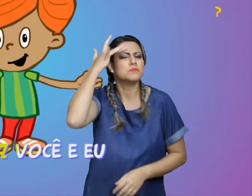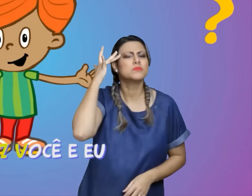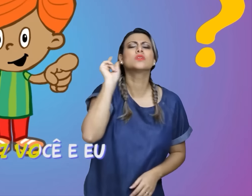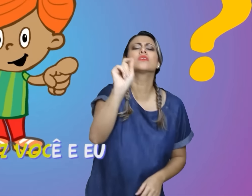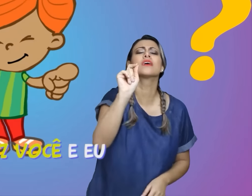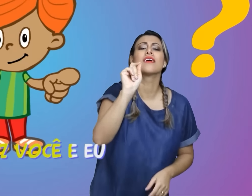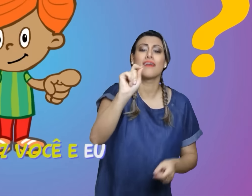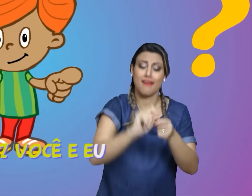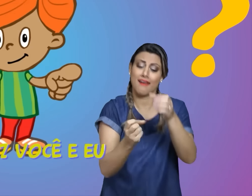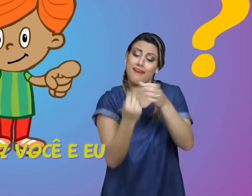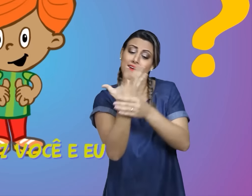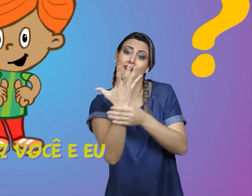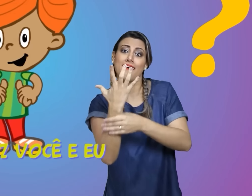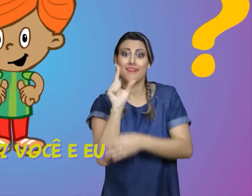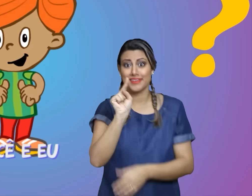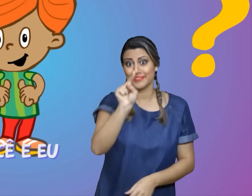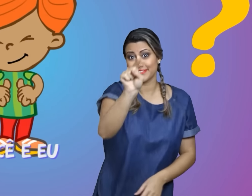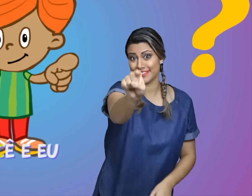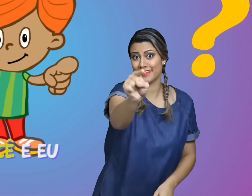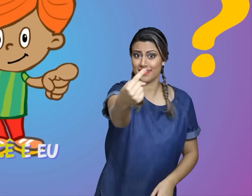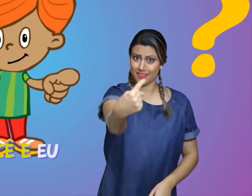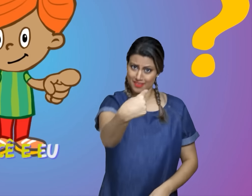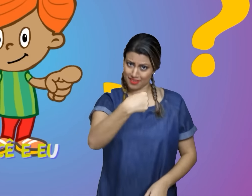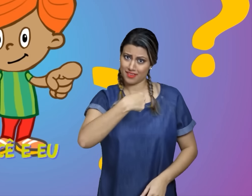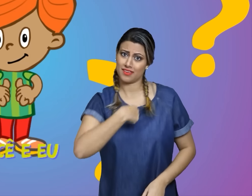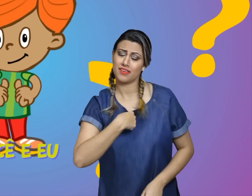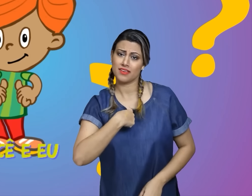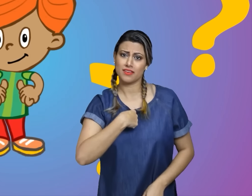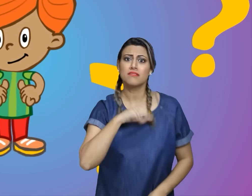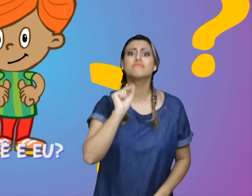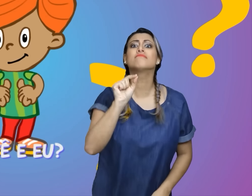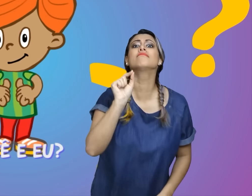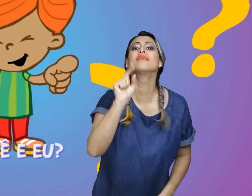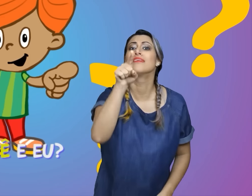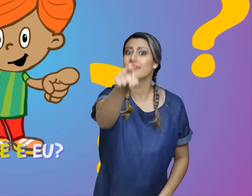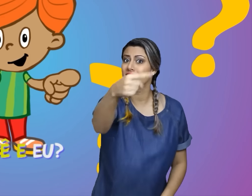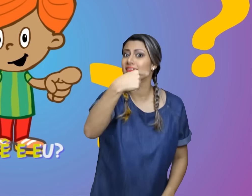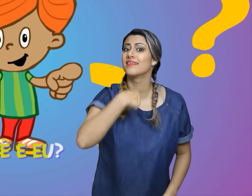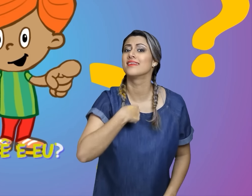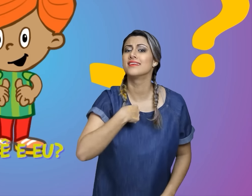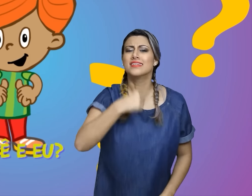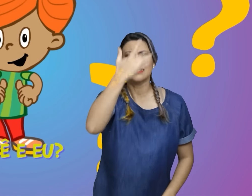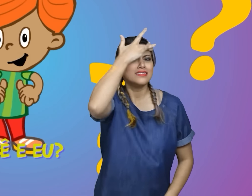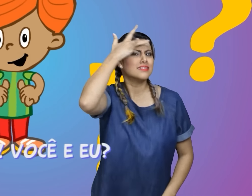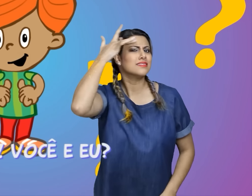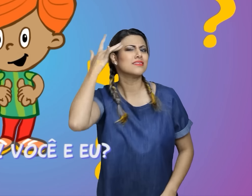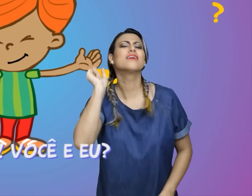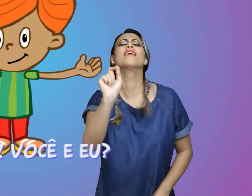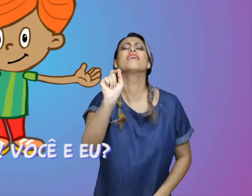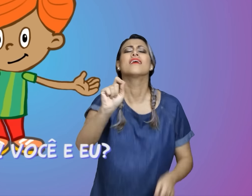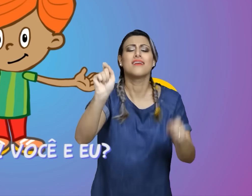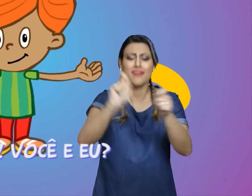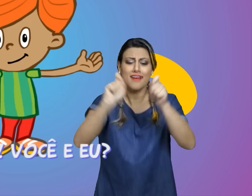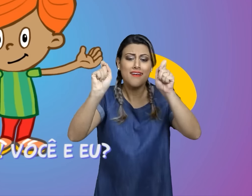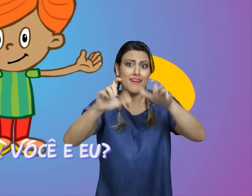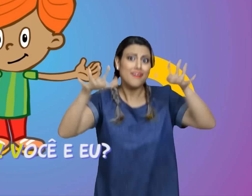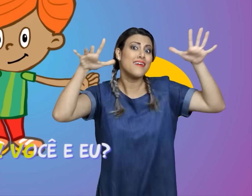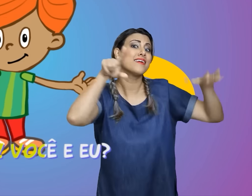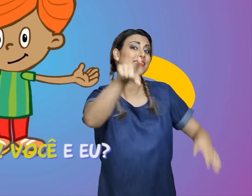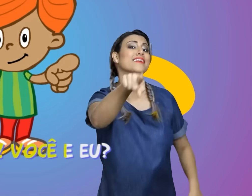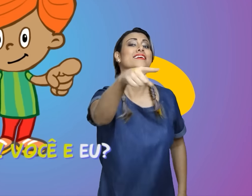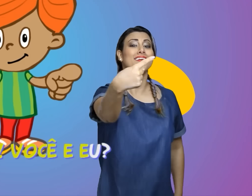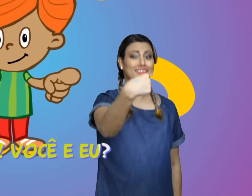fez você e eu, você e eu, você e eu? Quem